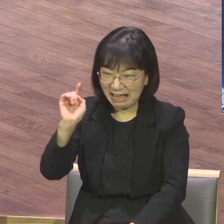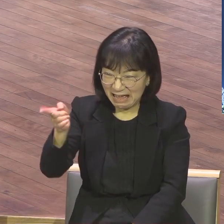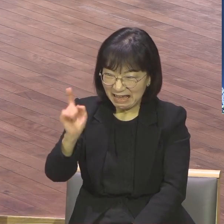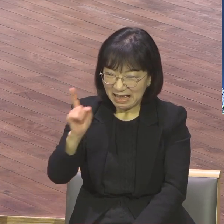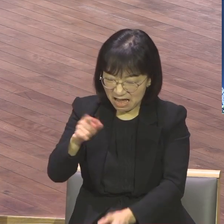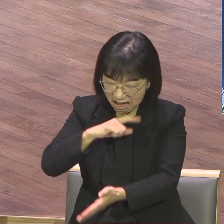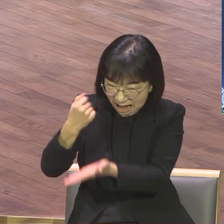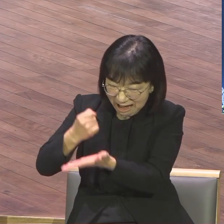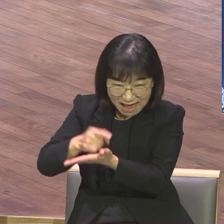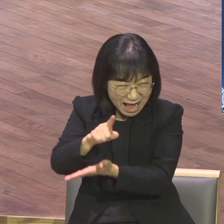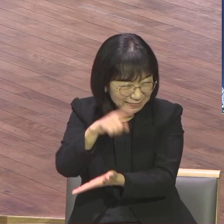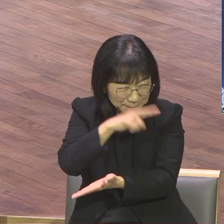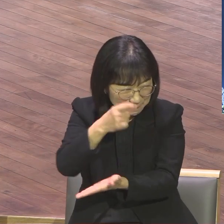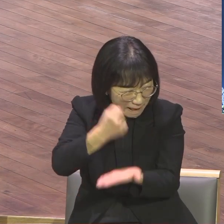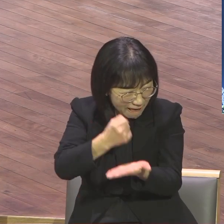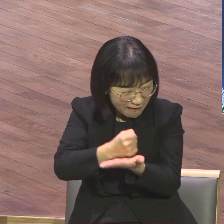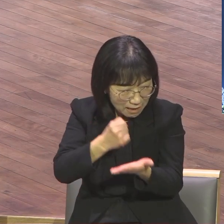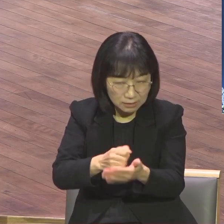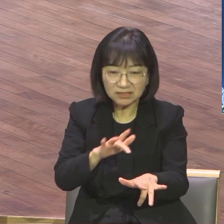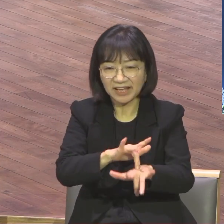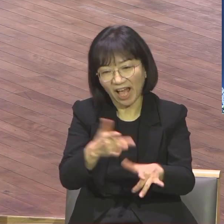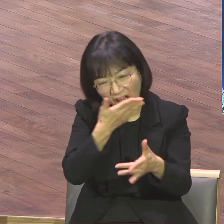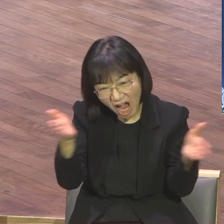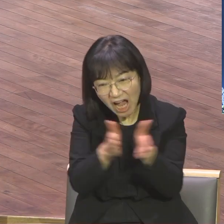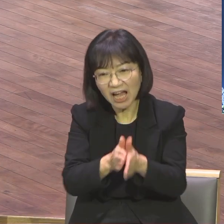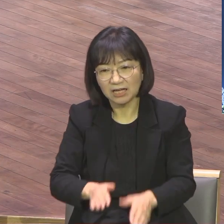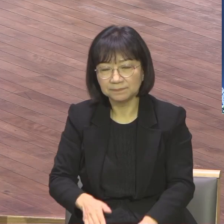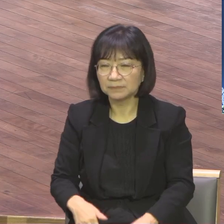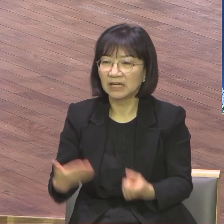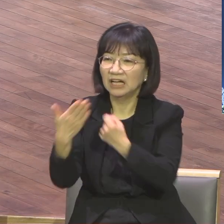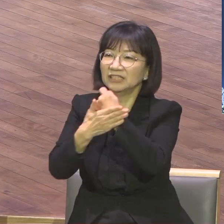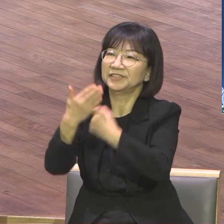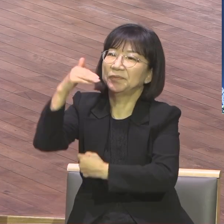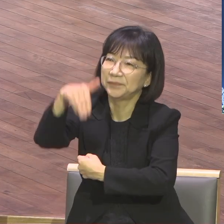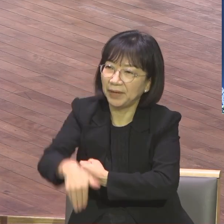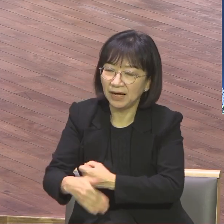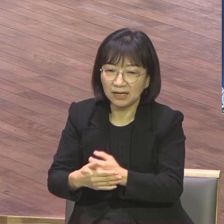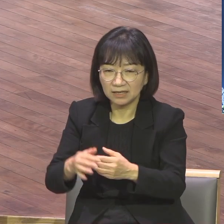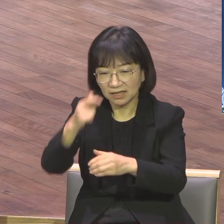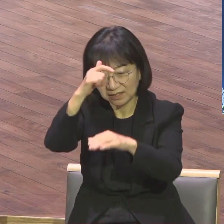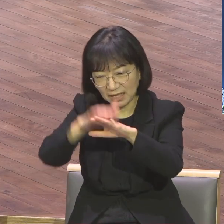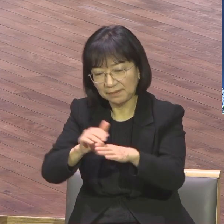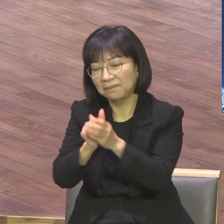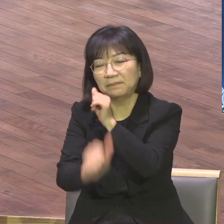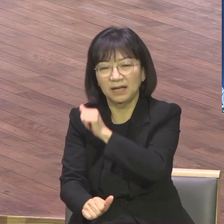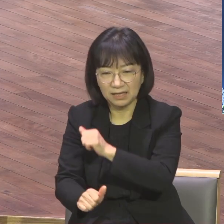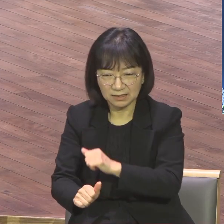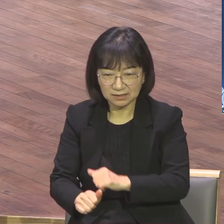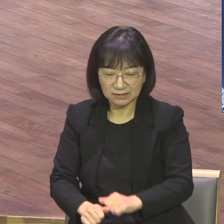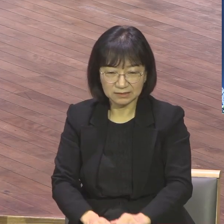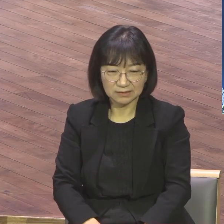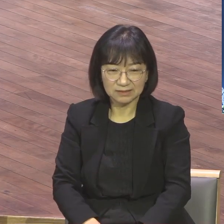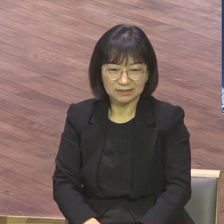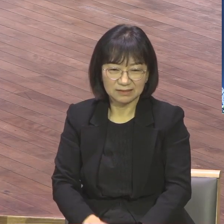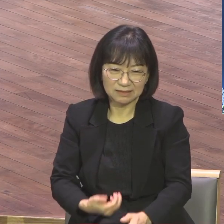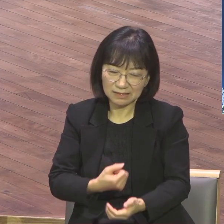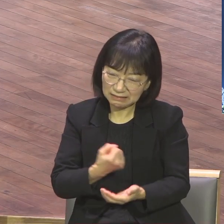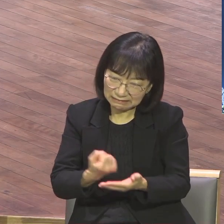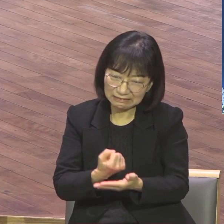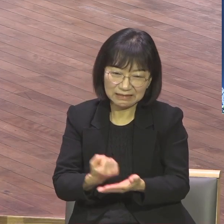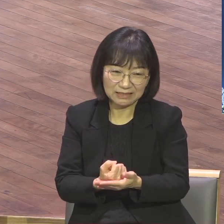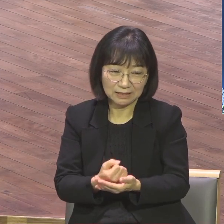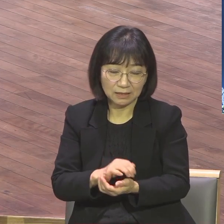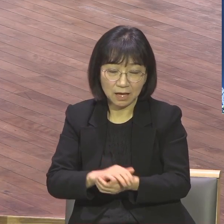잡혀가지고 믿음 다 떨어져. 은혜도 못 받아. 예배 성공 못해. 서로운 인생이죠.